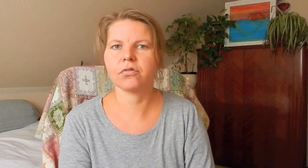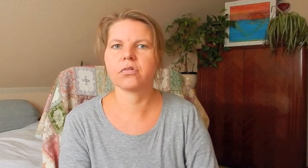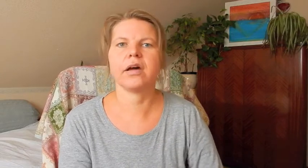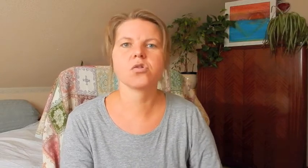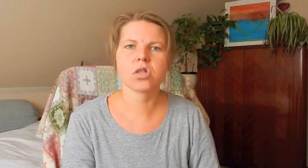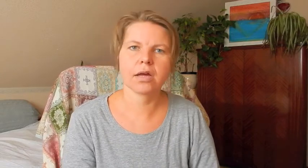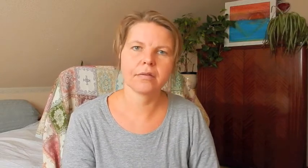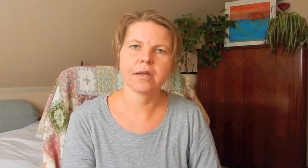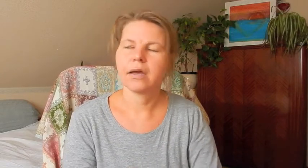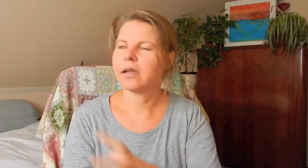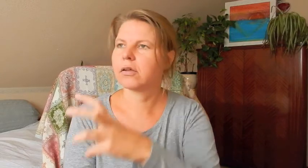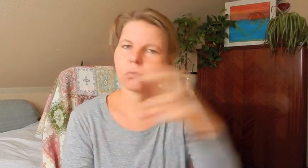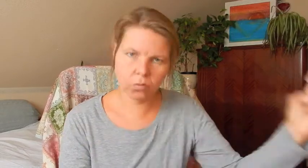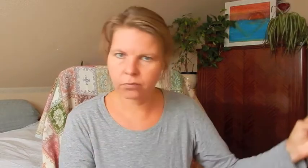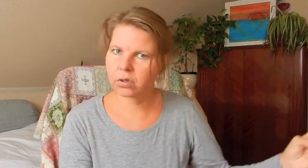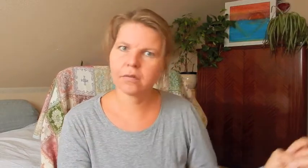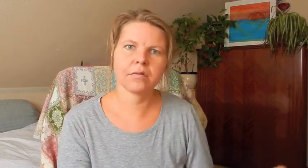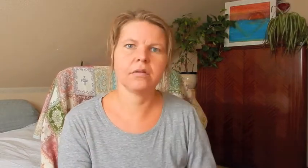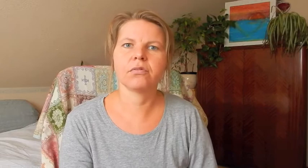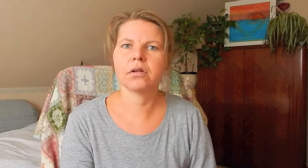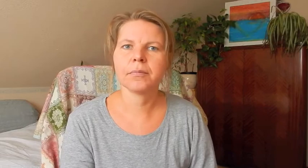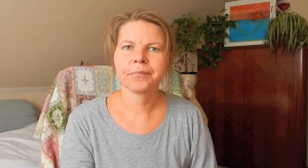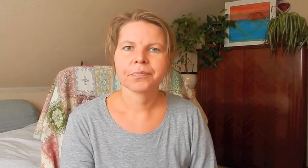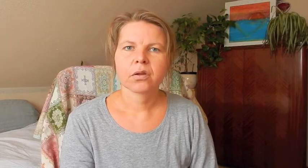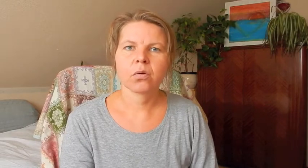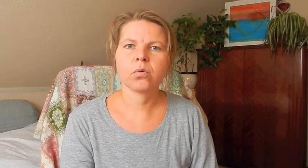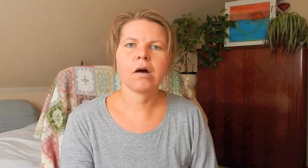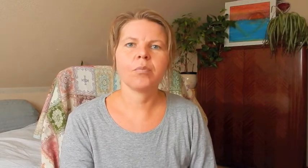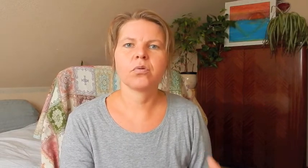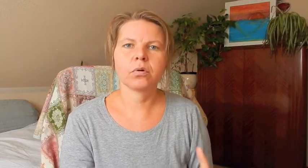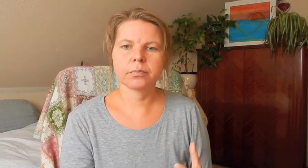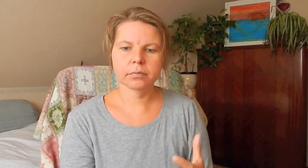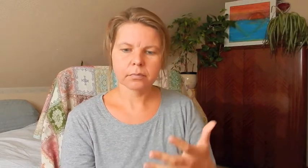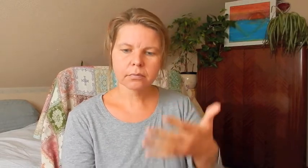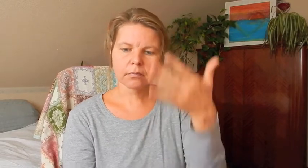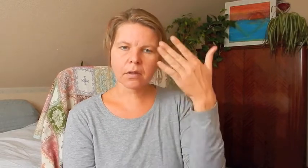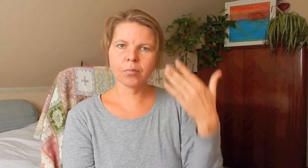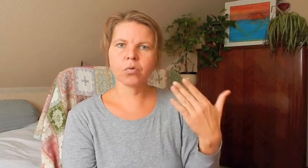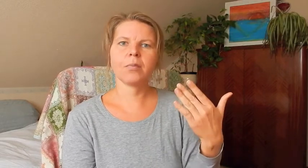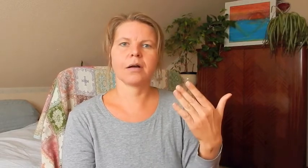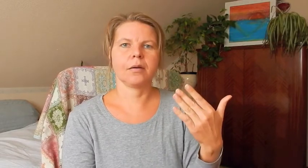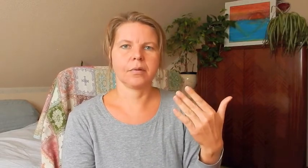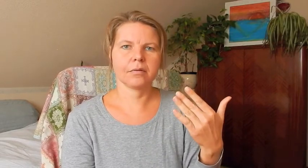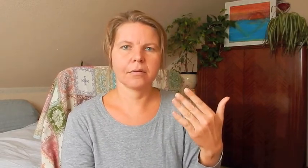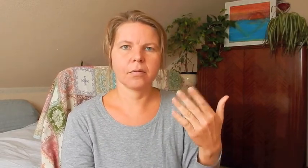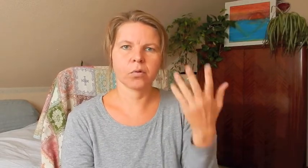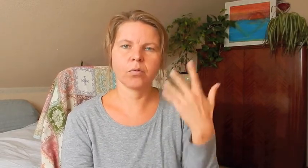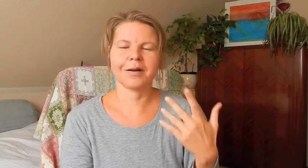Fluss einsteigst, der dich irgendwo hinziehen will, oder ob du Beobachter bist,